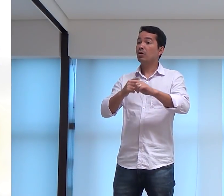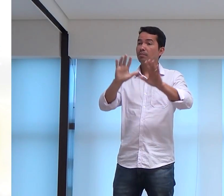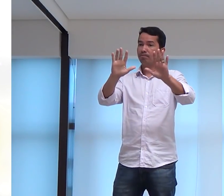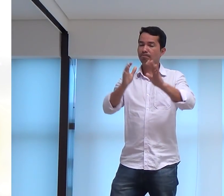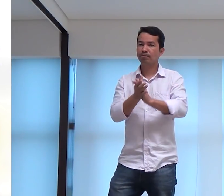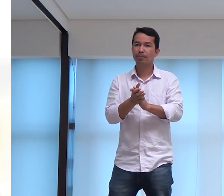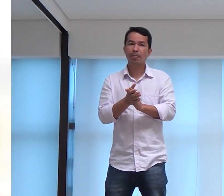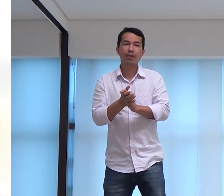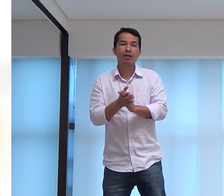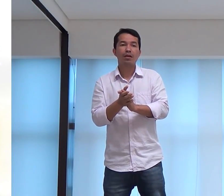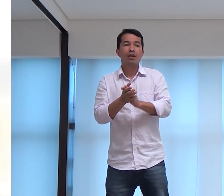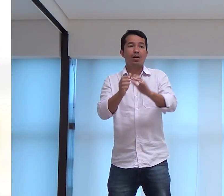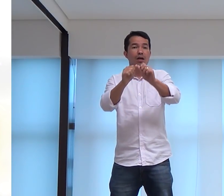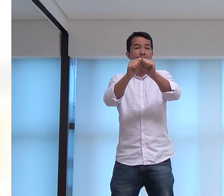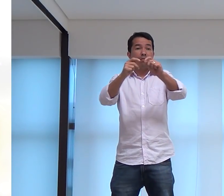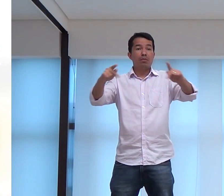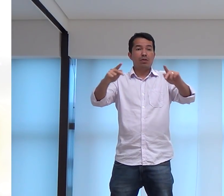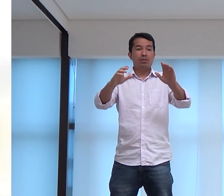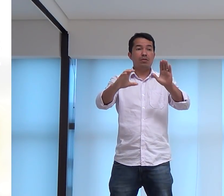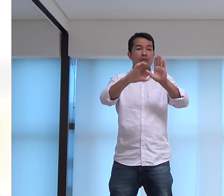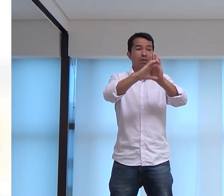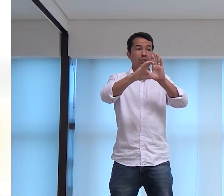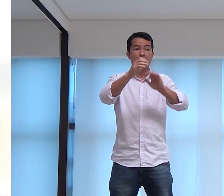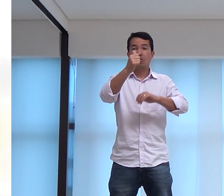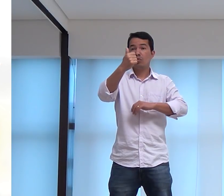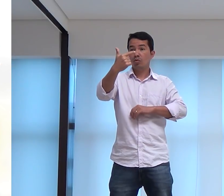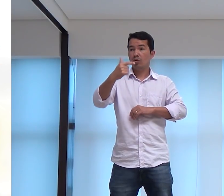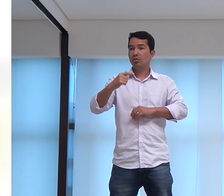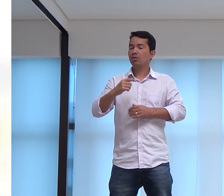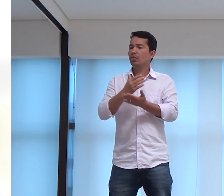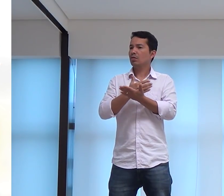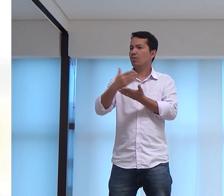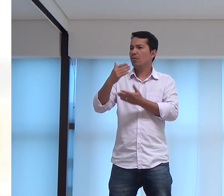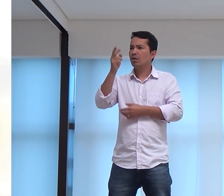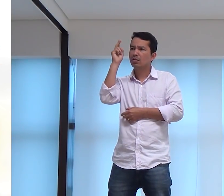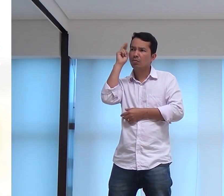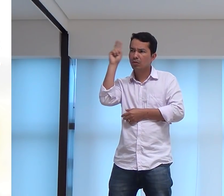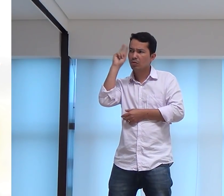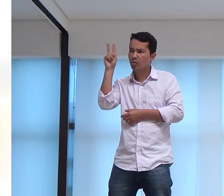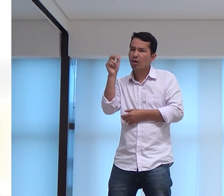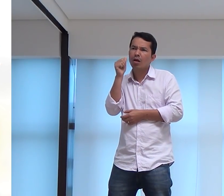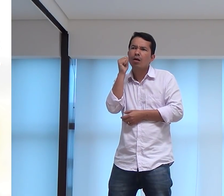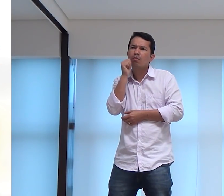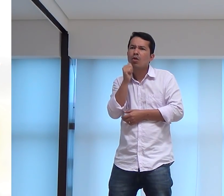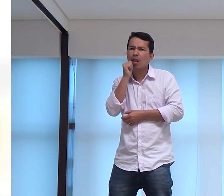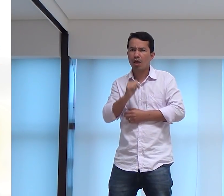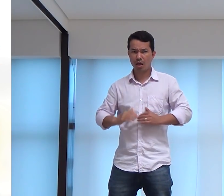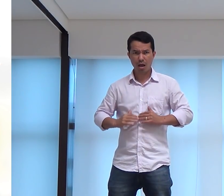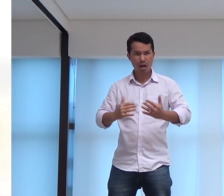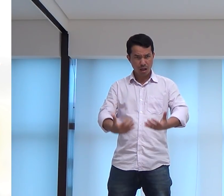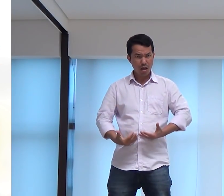Nossa. Por que deixa eu explicar? No Apocalipse 12, nós começamos a ver